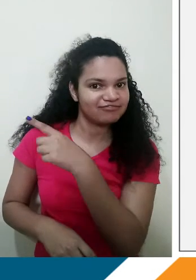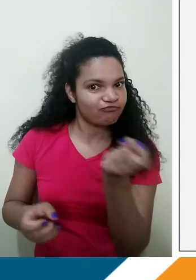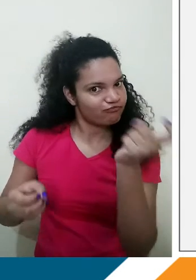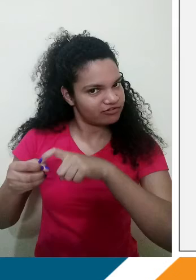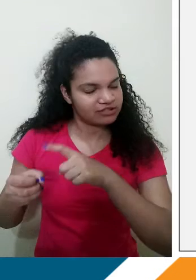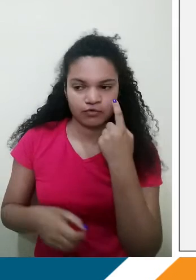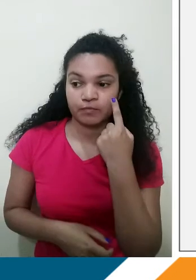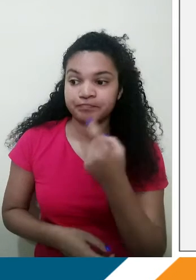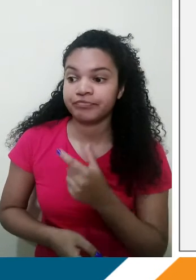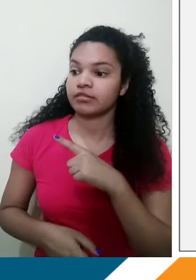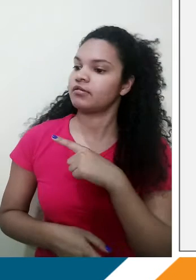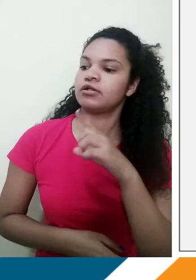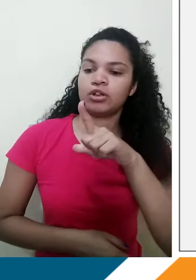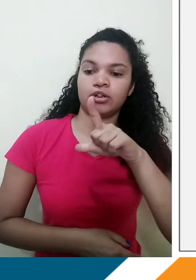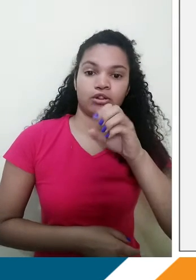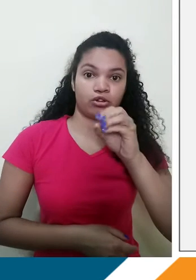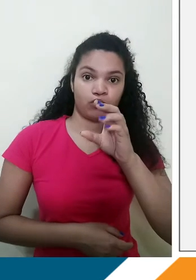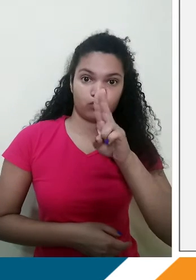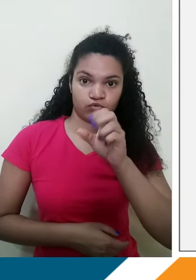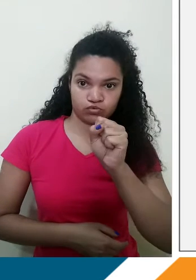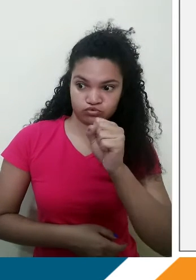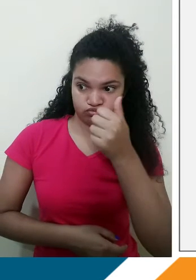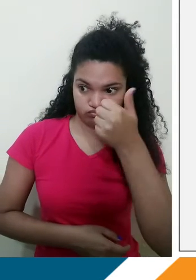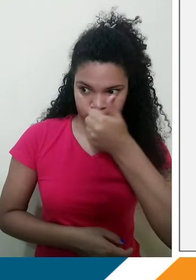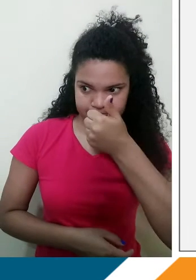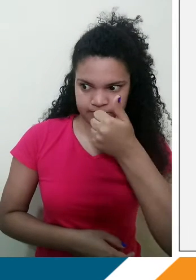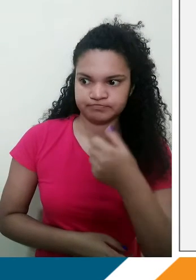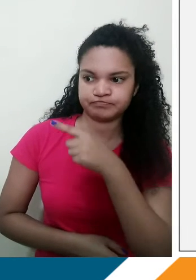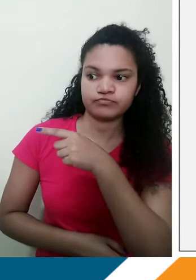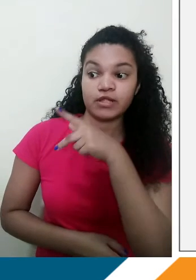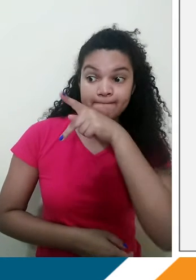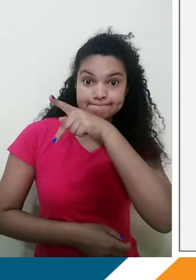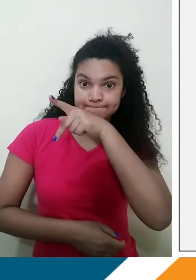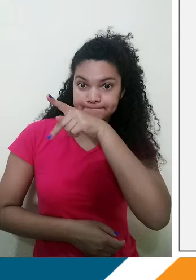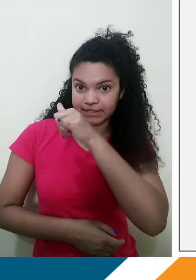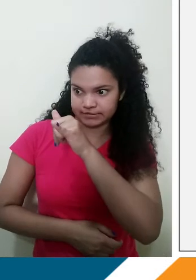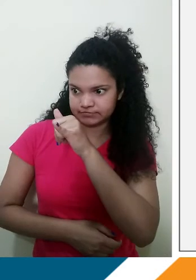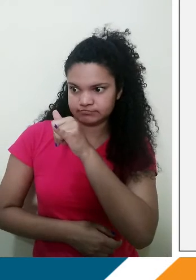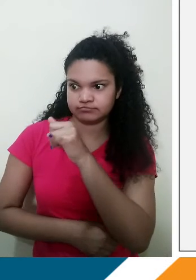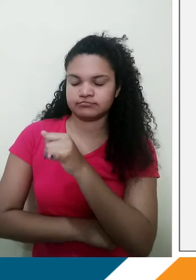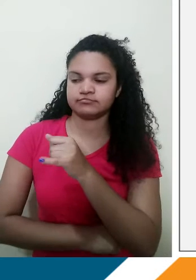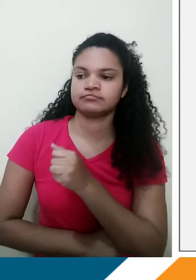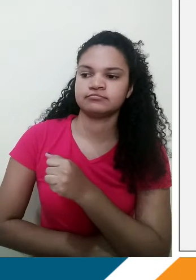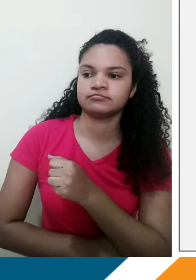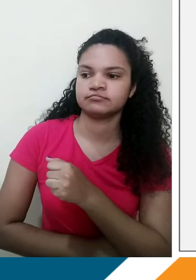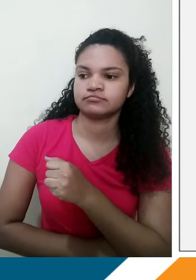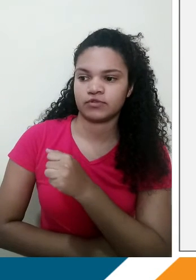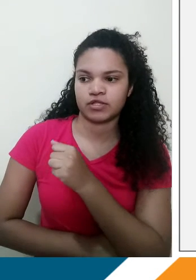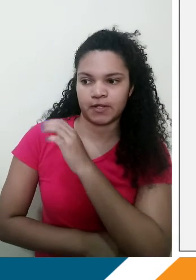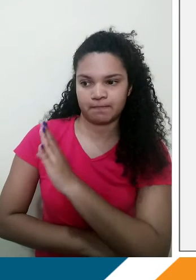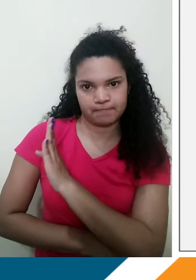o genótipo dos pais. O pai tem esse alelo B e a mãe tem esse